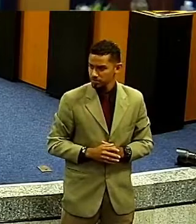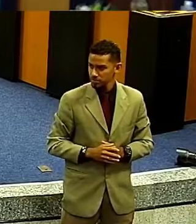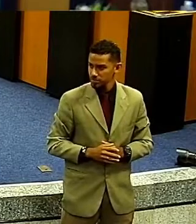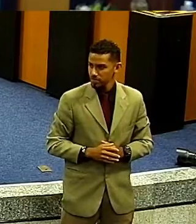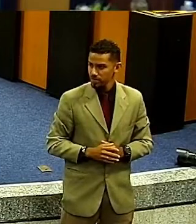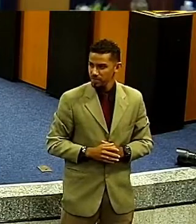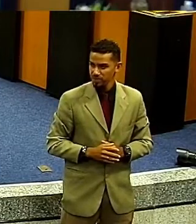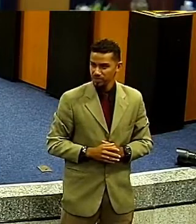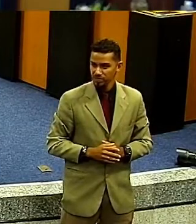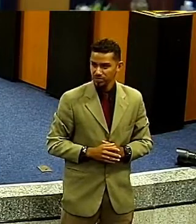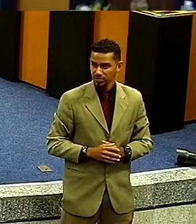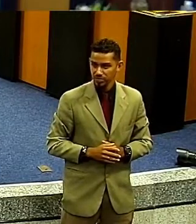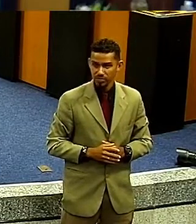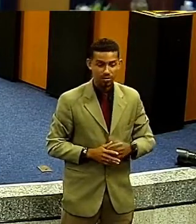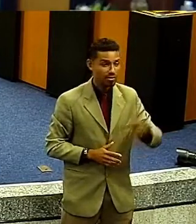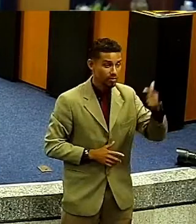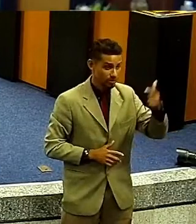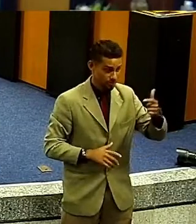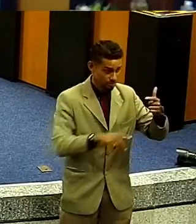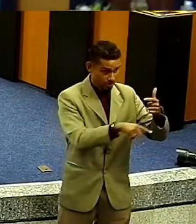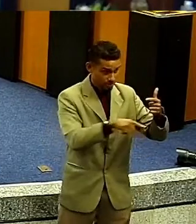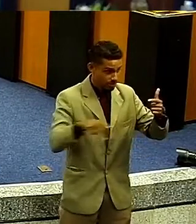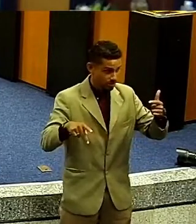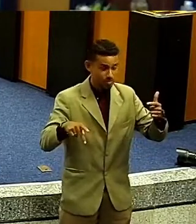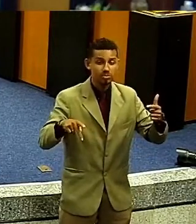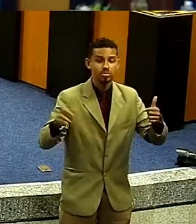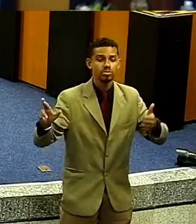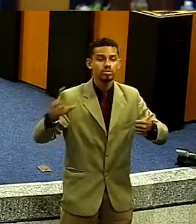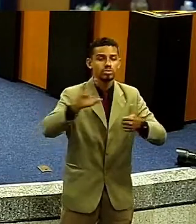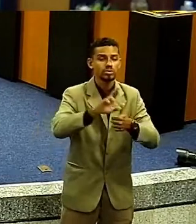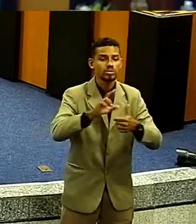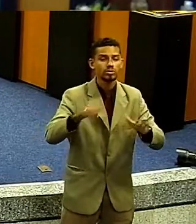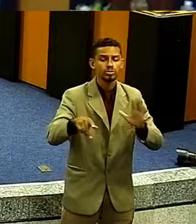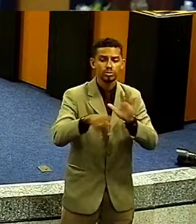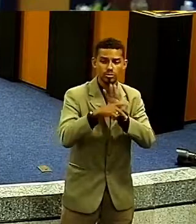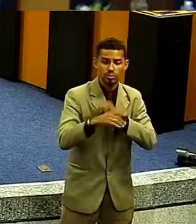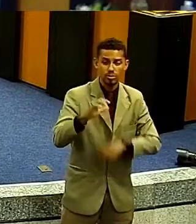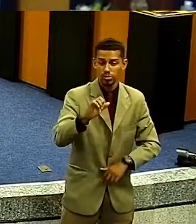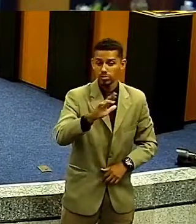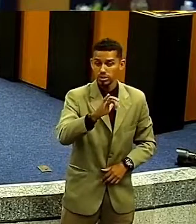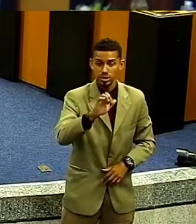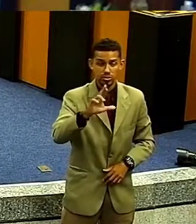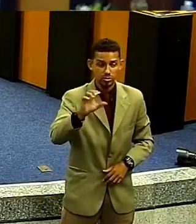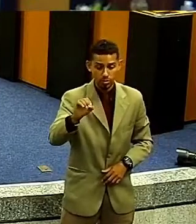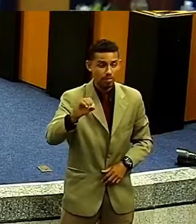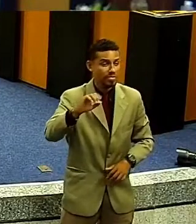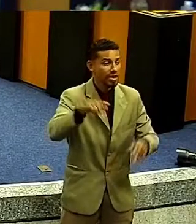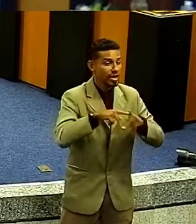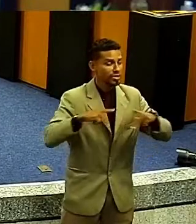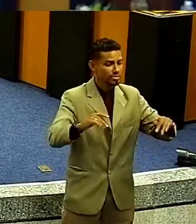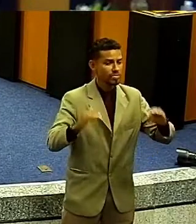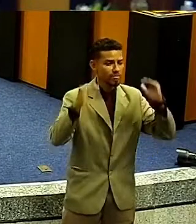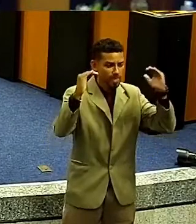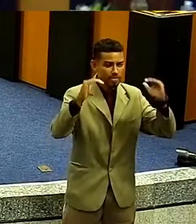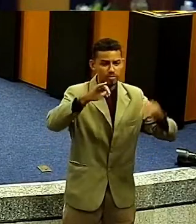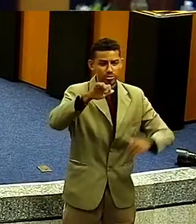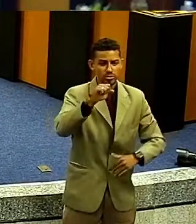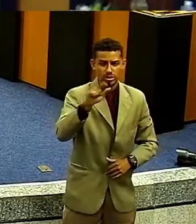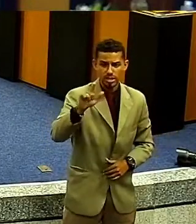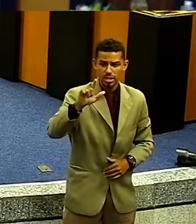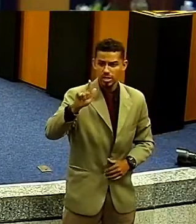Almeida O vice-presidente corregedor Regional Eleitoral Desembargador José Gonçalo de